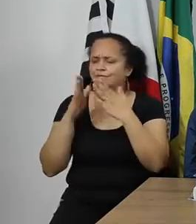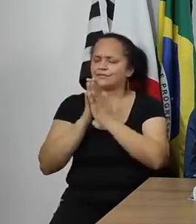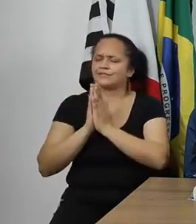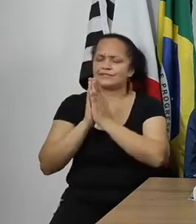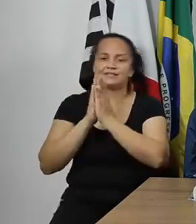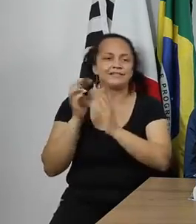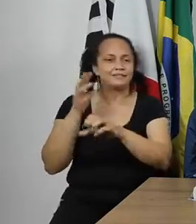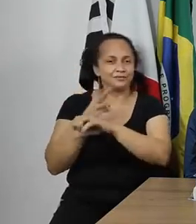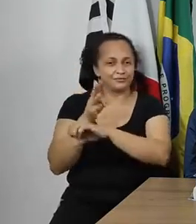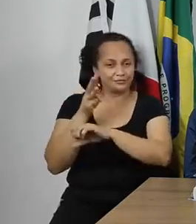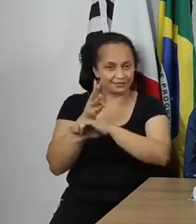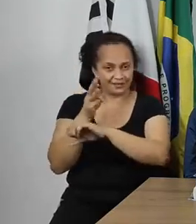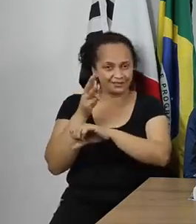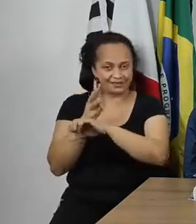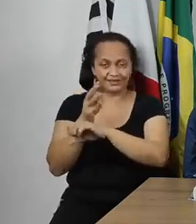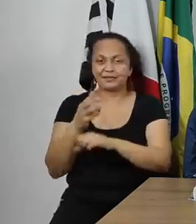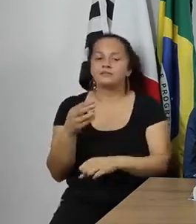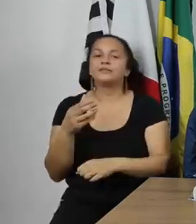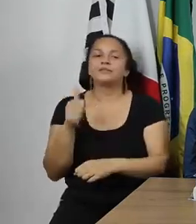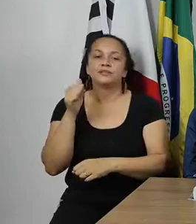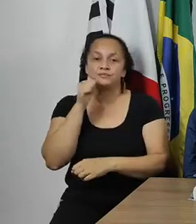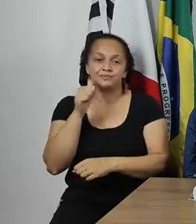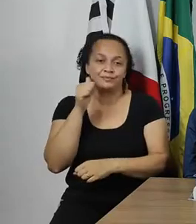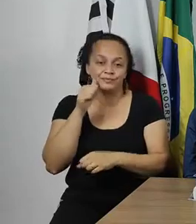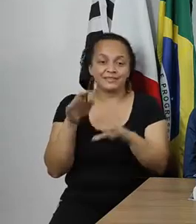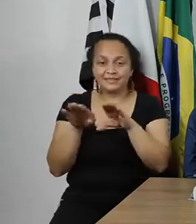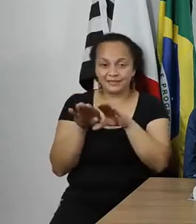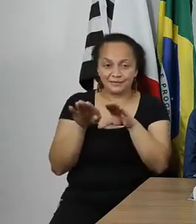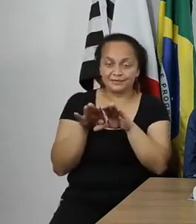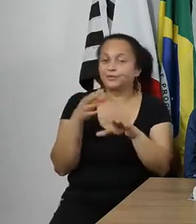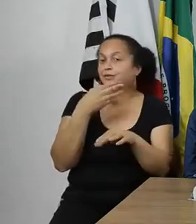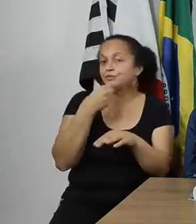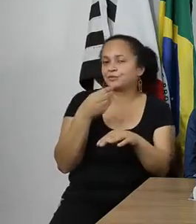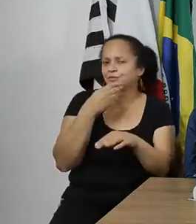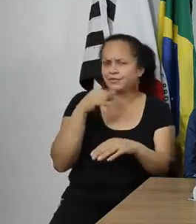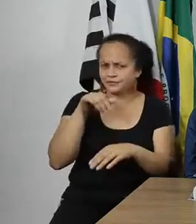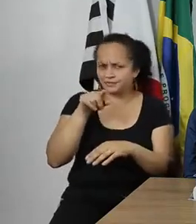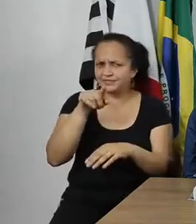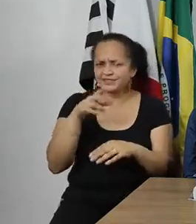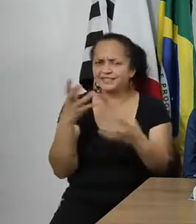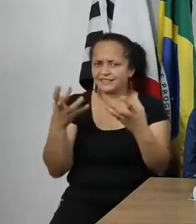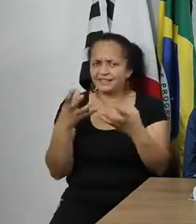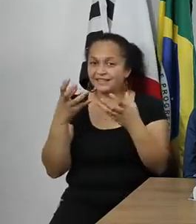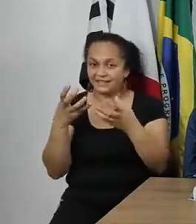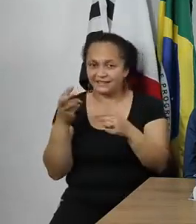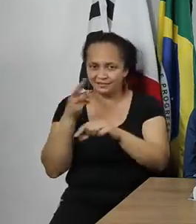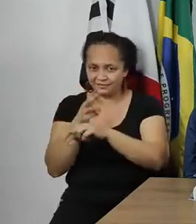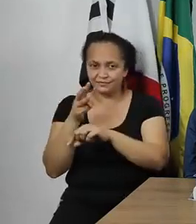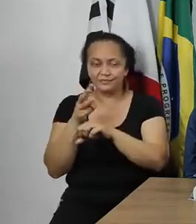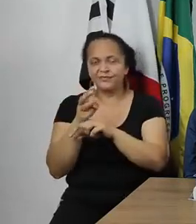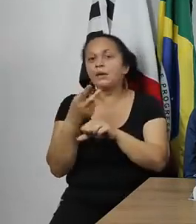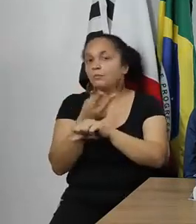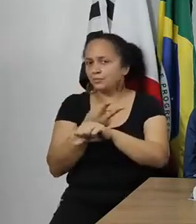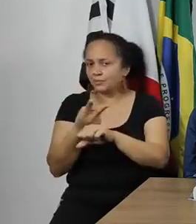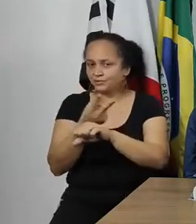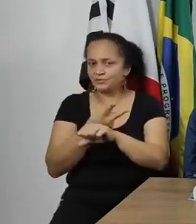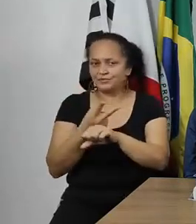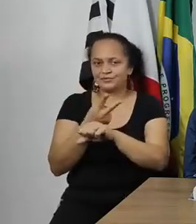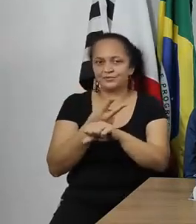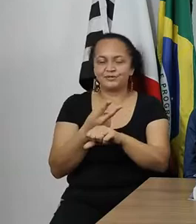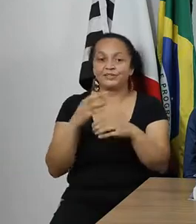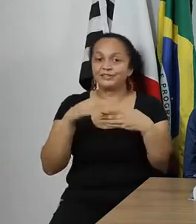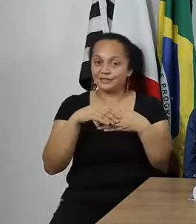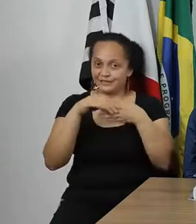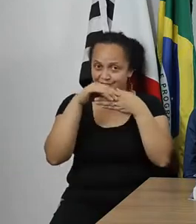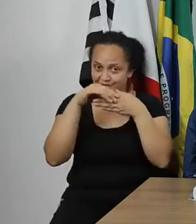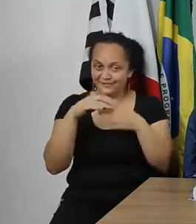Zenaide, com as mulheres e com o André, com os homens. Se você tem interesse em participar, procura eles. E